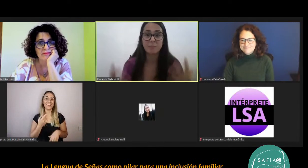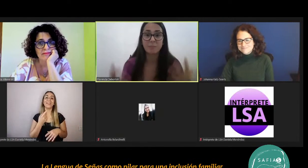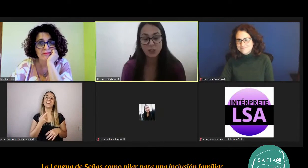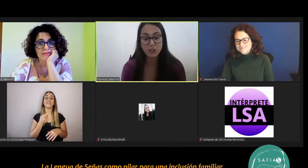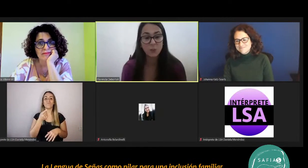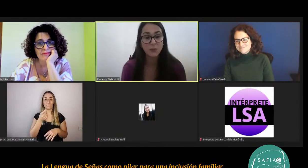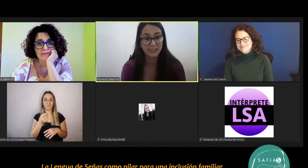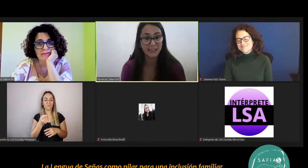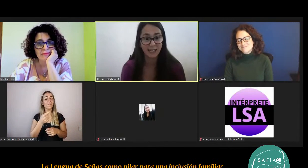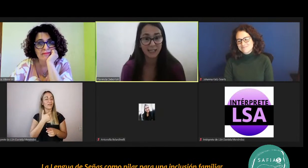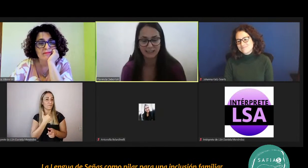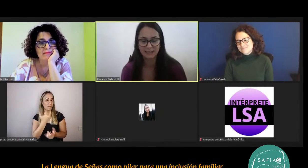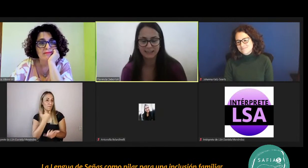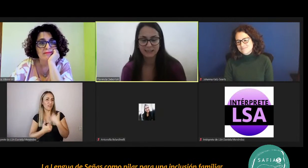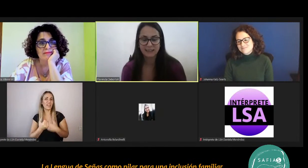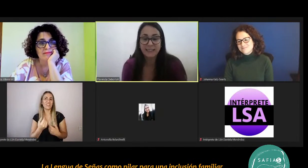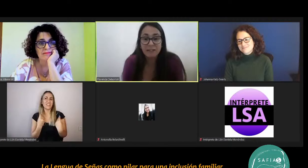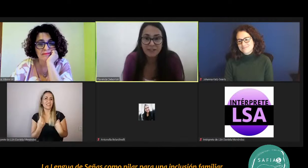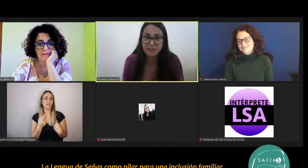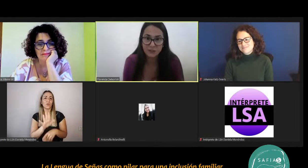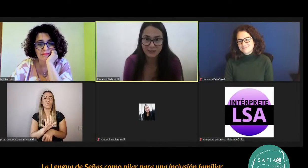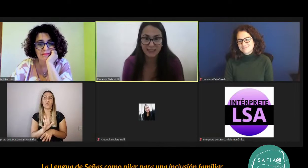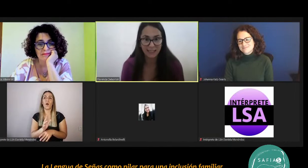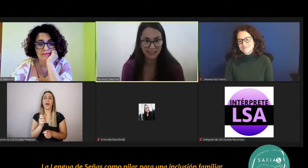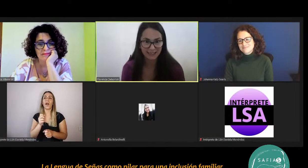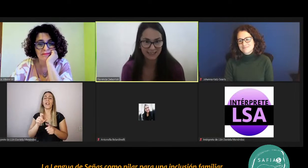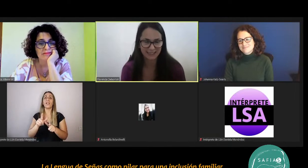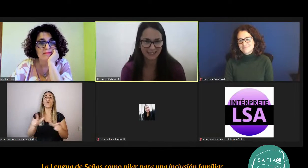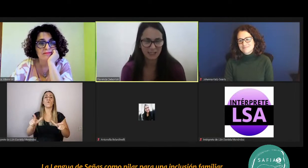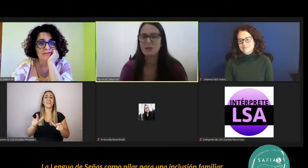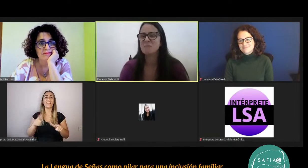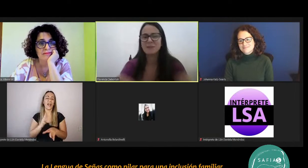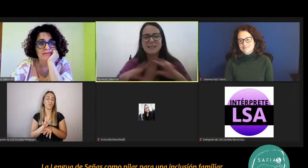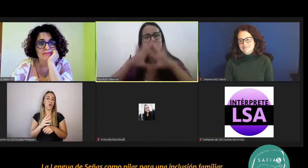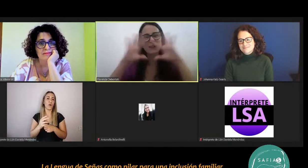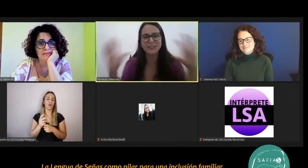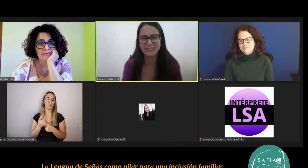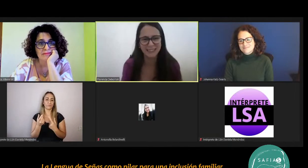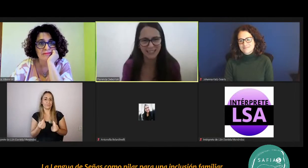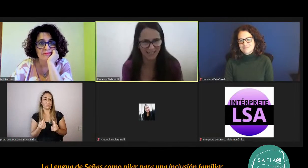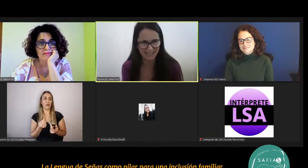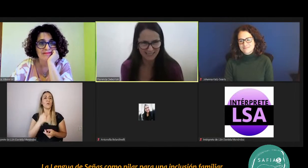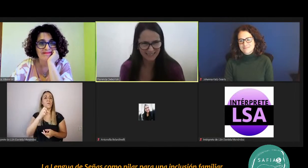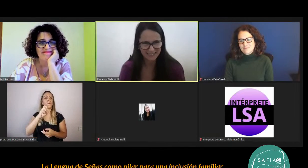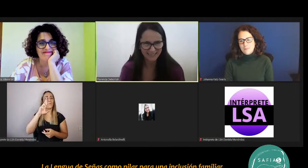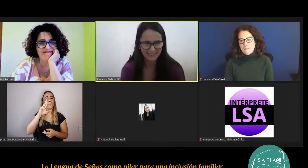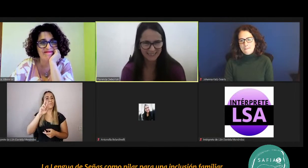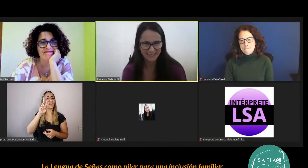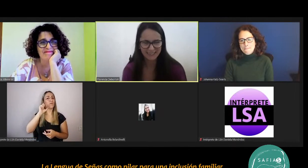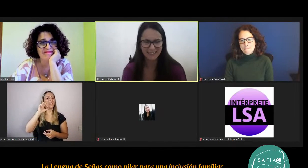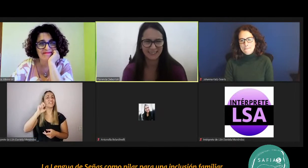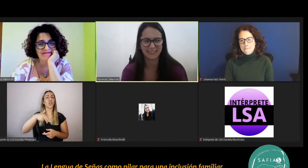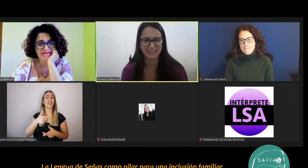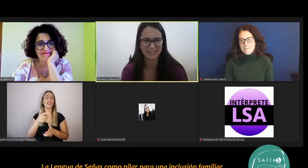de la privación lingüística y qué efectos tiene? Empezá por donde quieras.